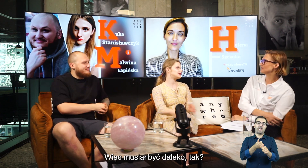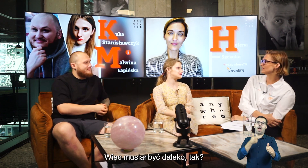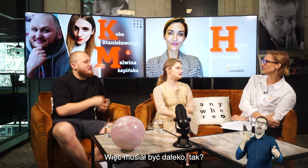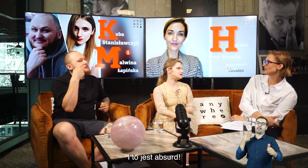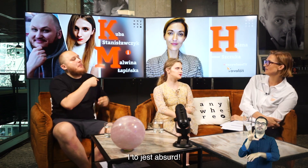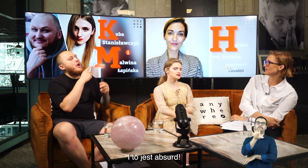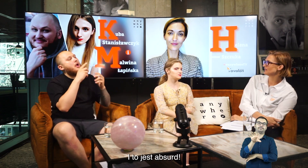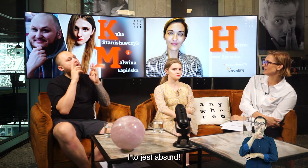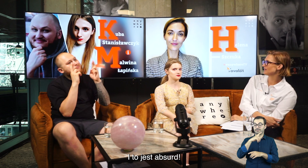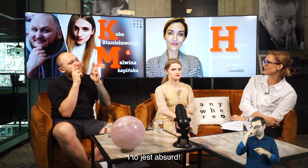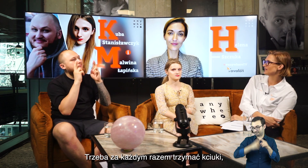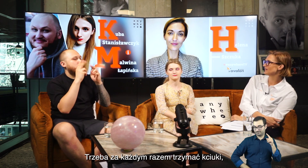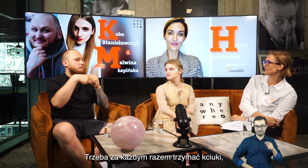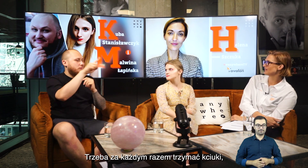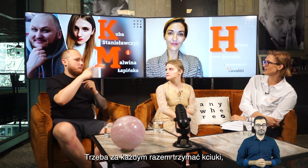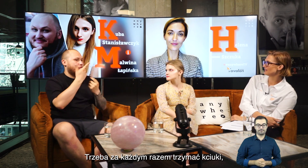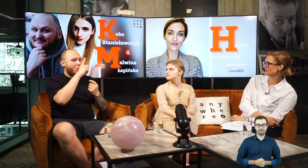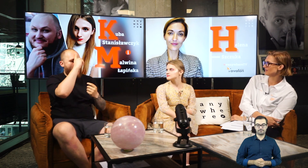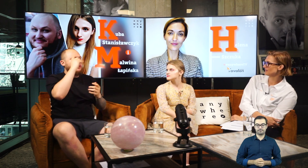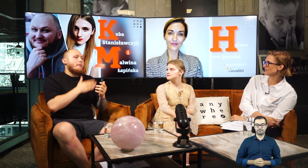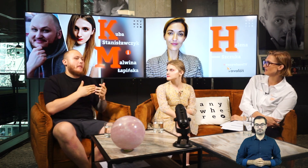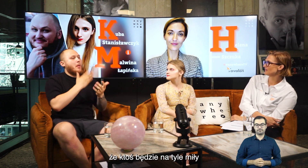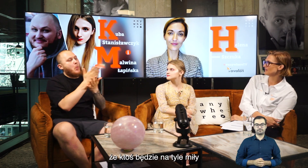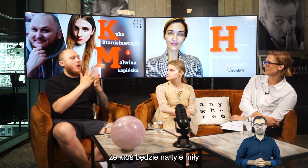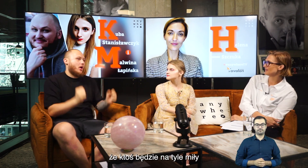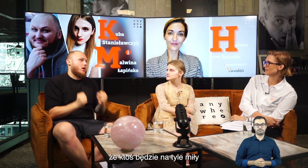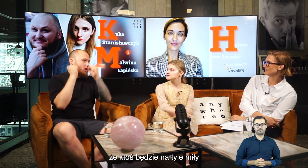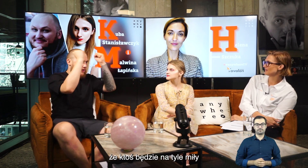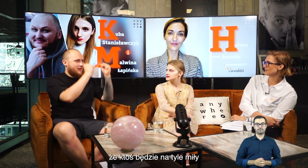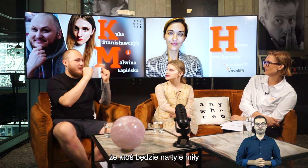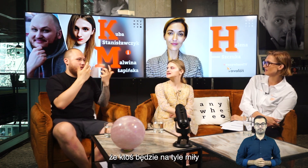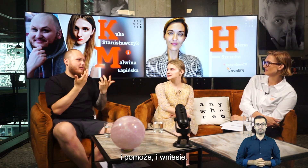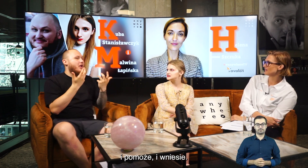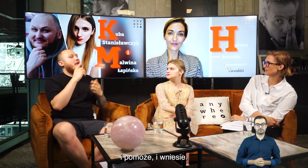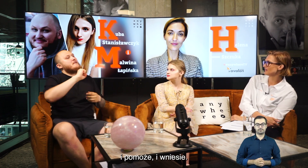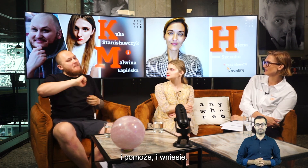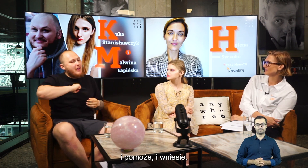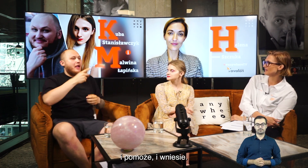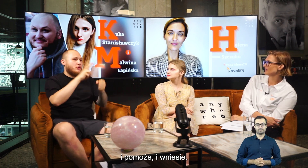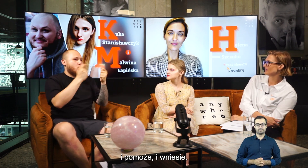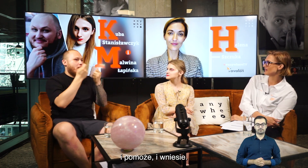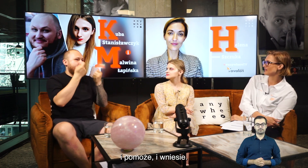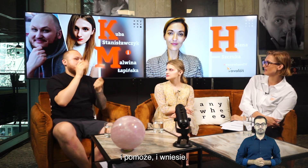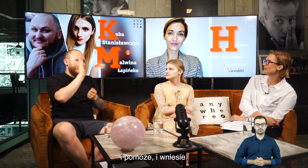daleko, tak? I to jest absurd. Tak, trzeba za każdym razem trzymać kciuki, że ktoś będzie na tyle miły i pomoże i